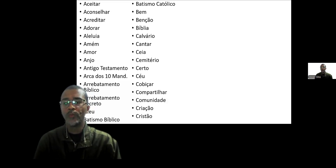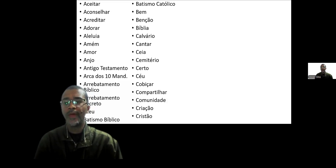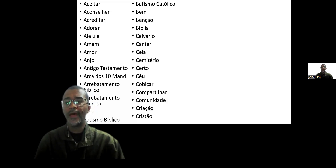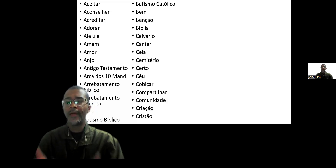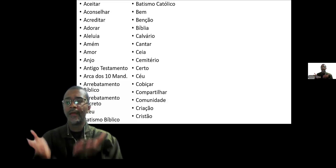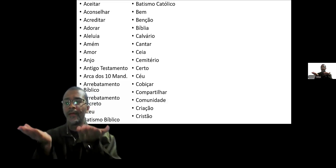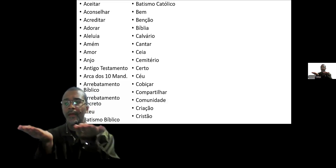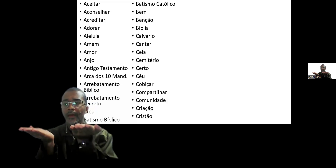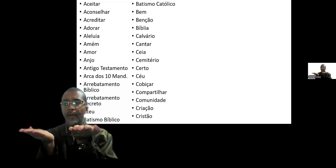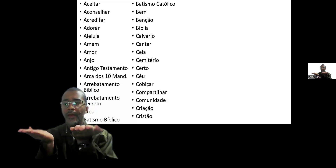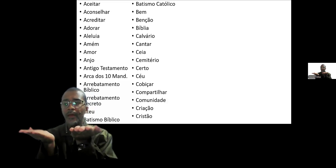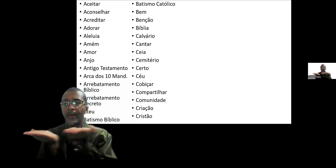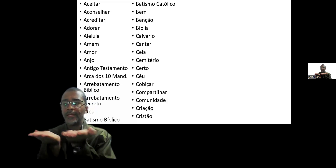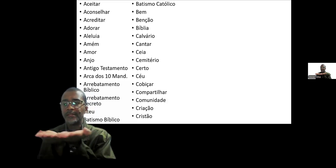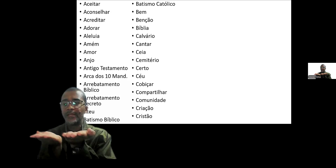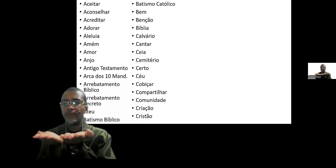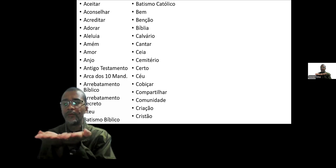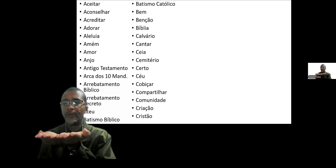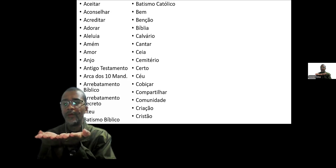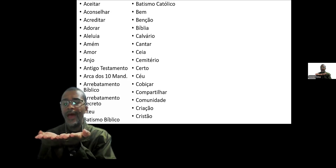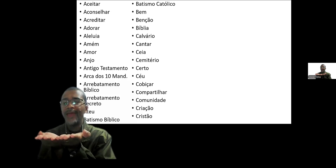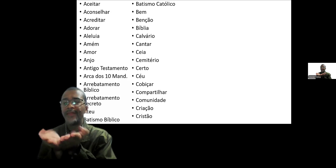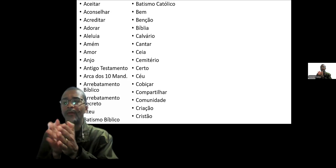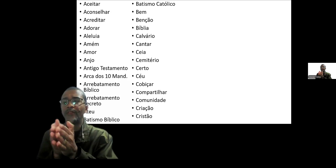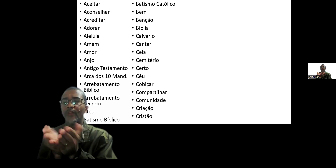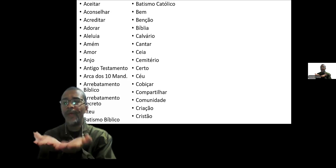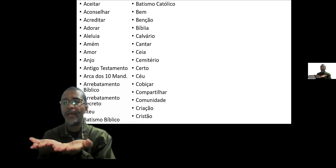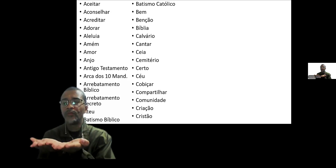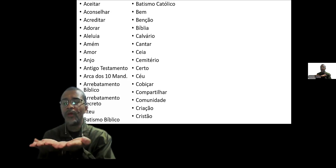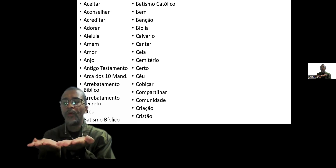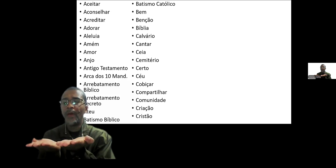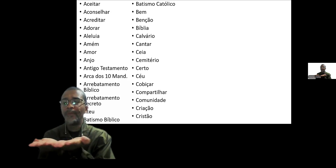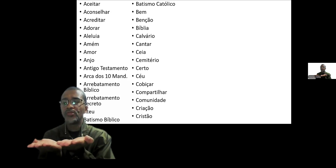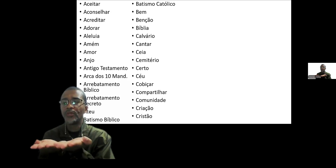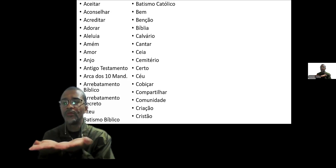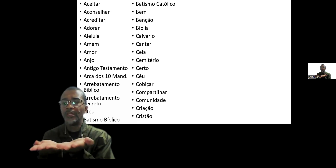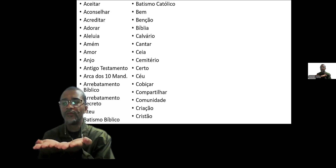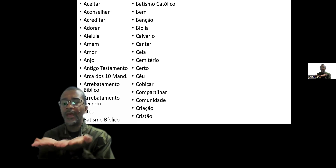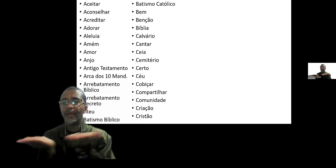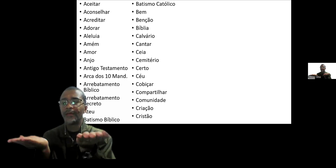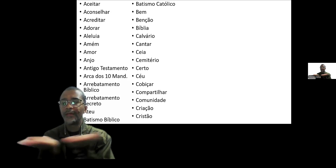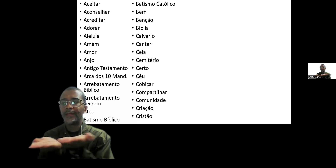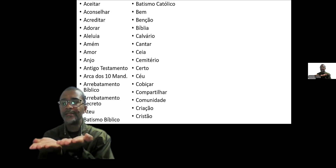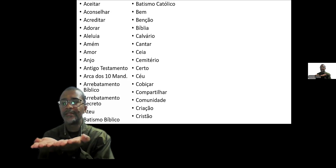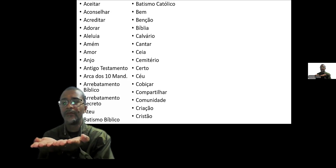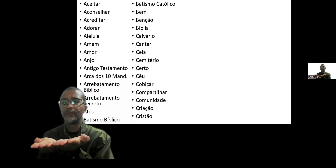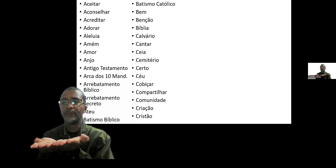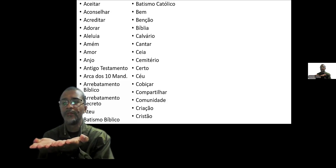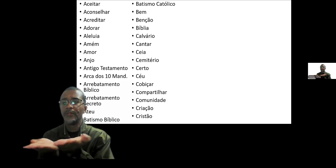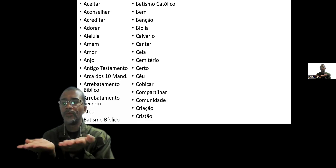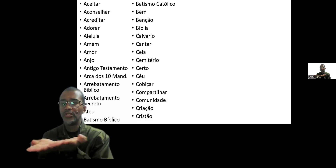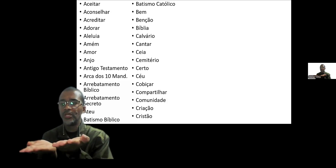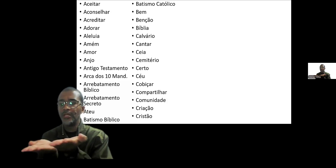Cristão, tá? Cristão. A ideia é o livro aberto, é a pessoa do livro, tá?